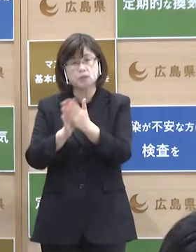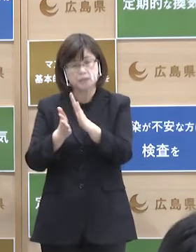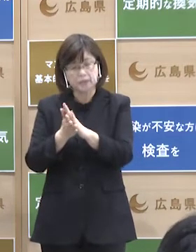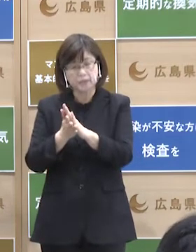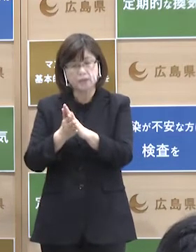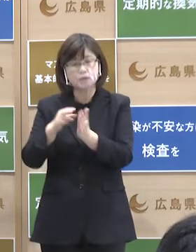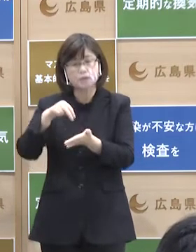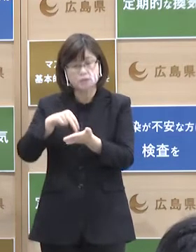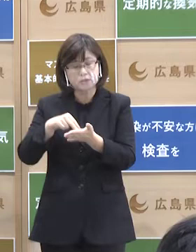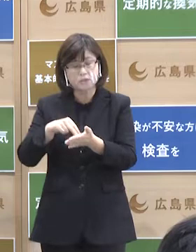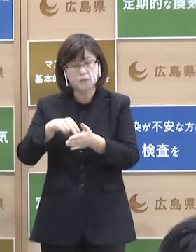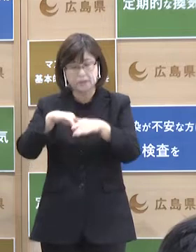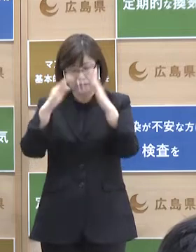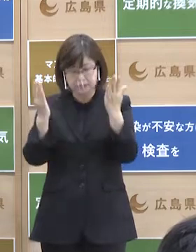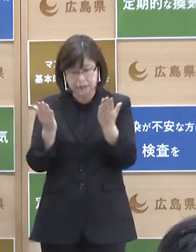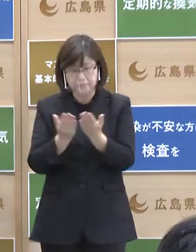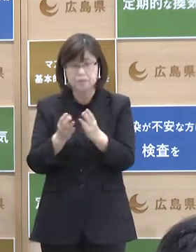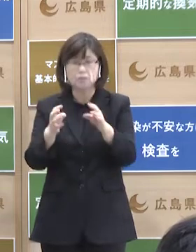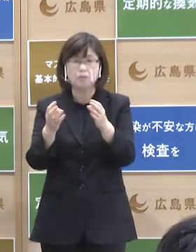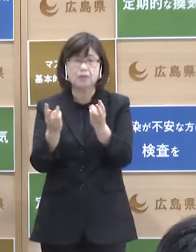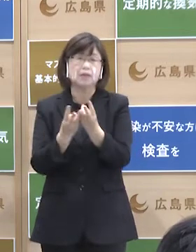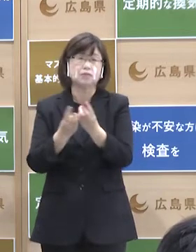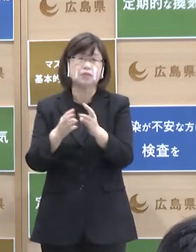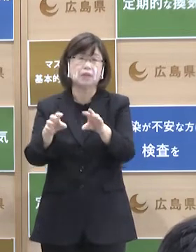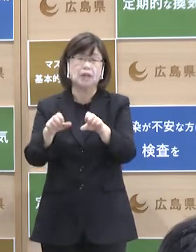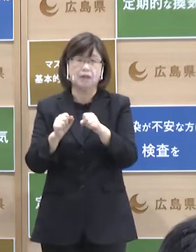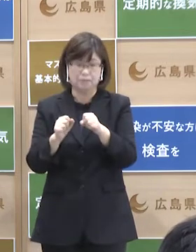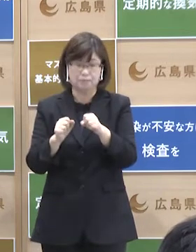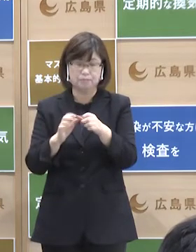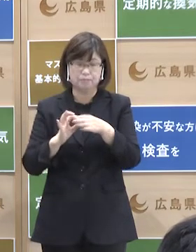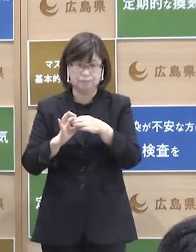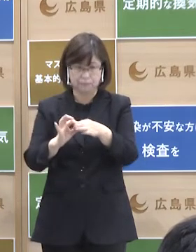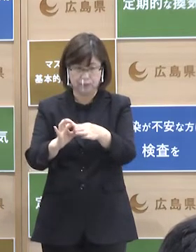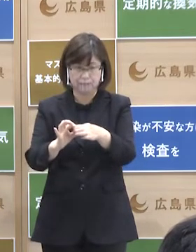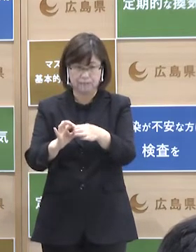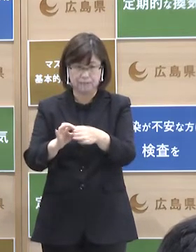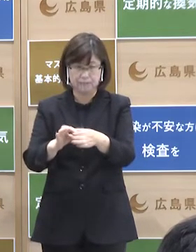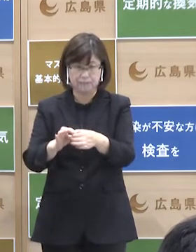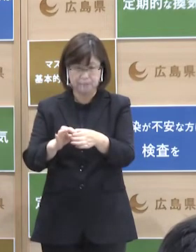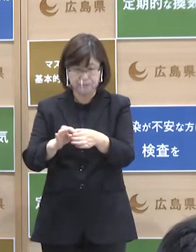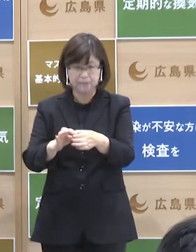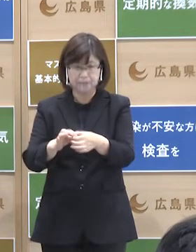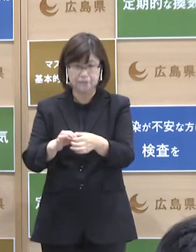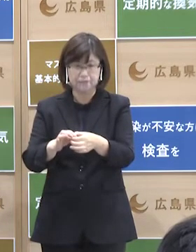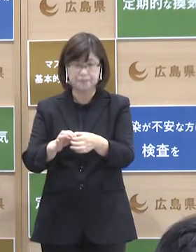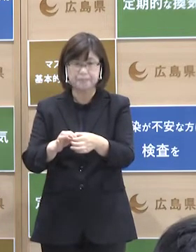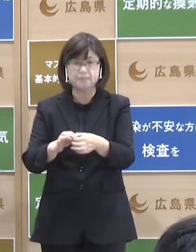者の把握というのは続けておられるということですが、運用について、